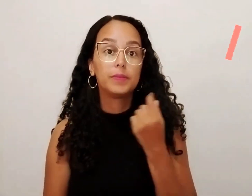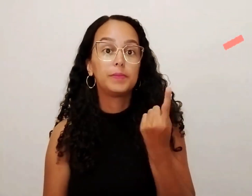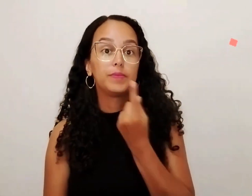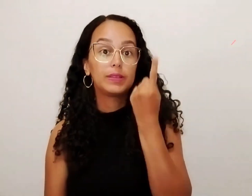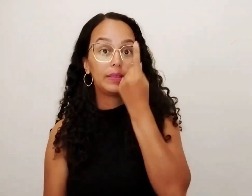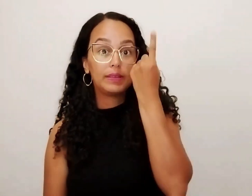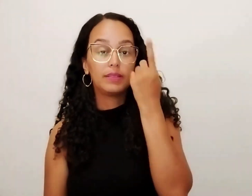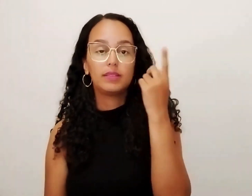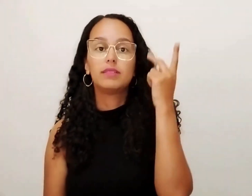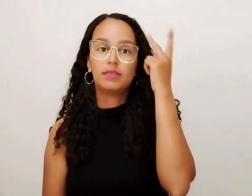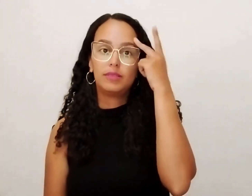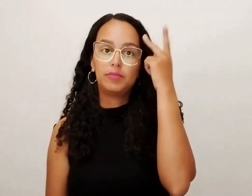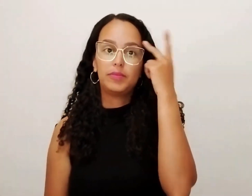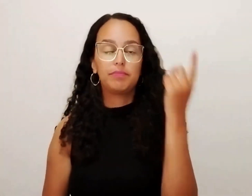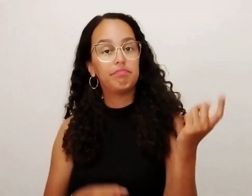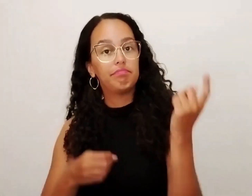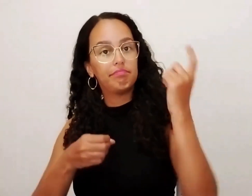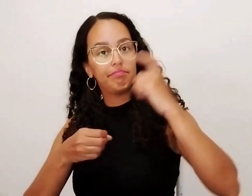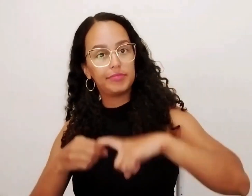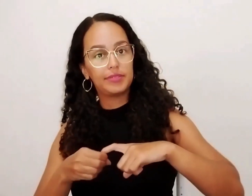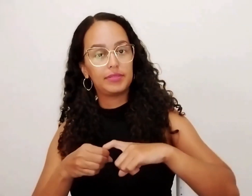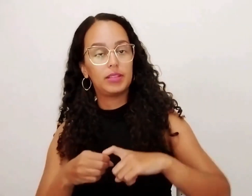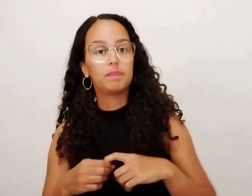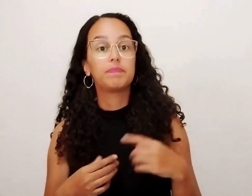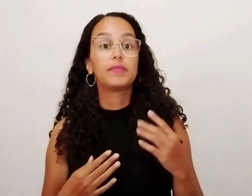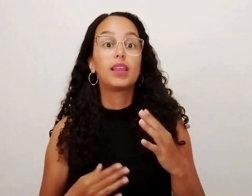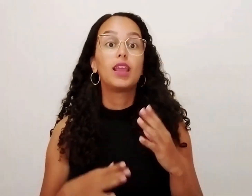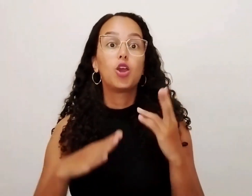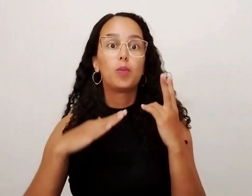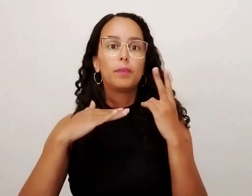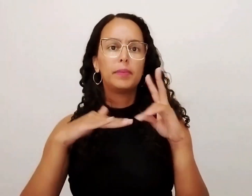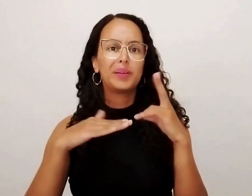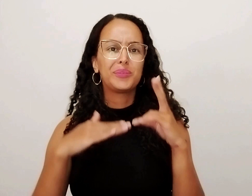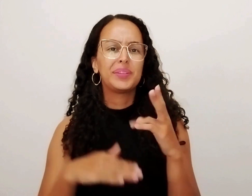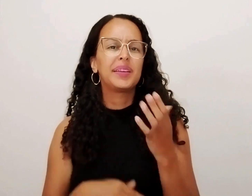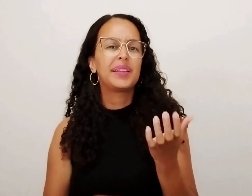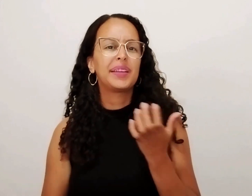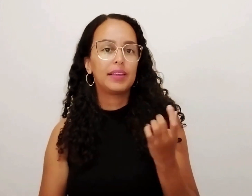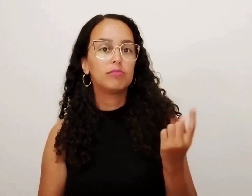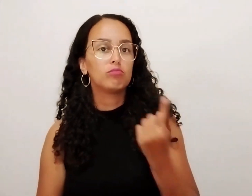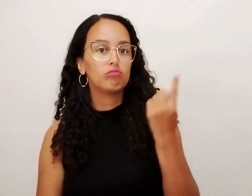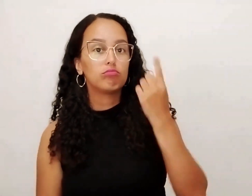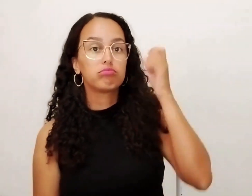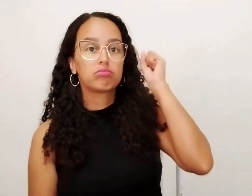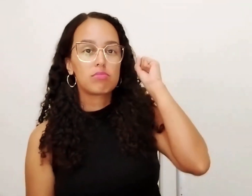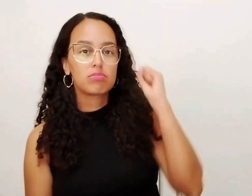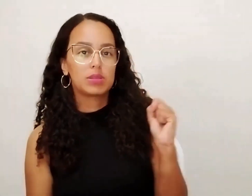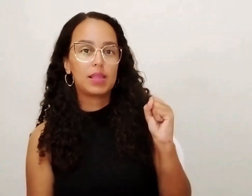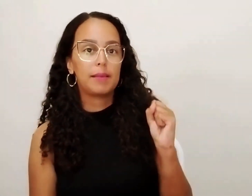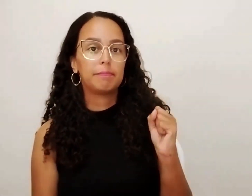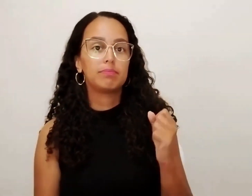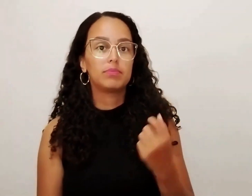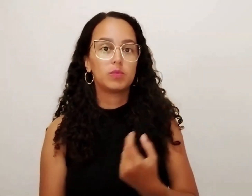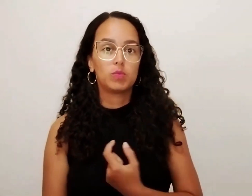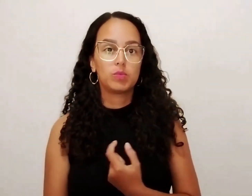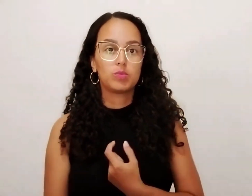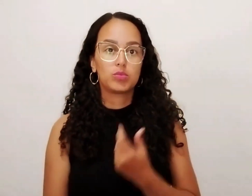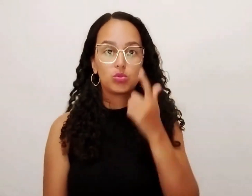recuperar o talismã. O herói vai à casa de Venceslau, que tenta enganá-lo. Contudo, o herói